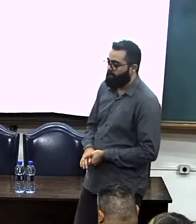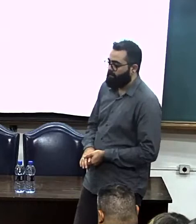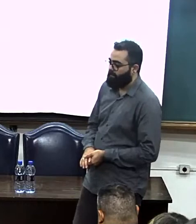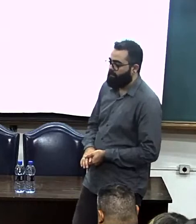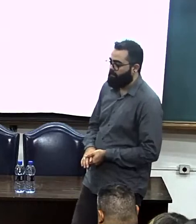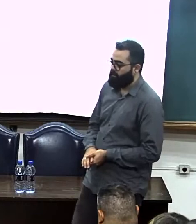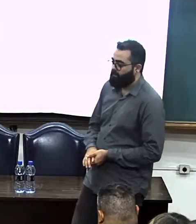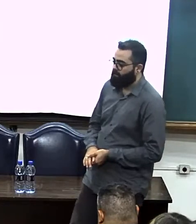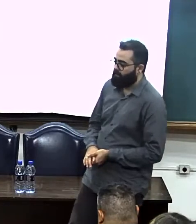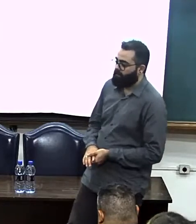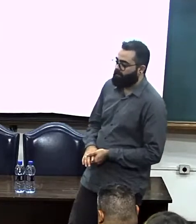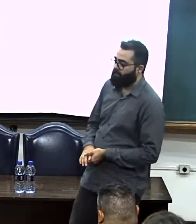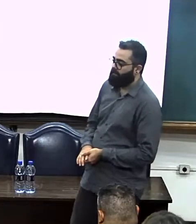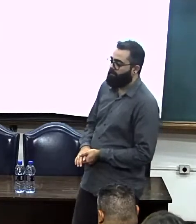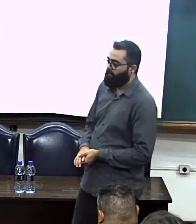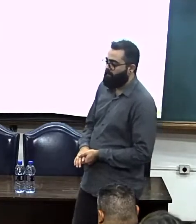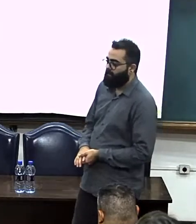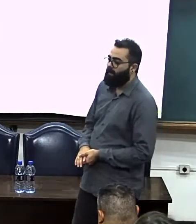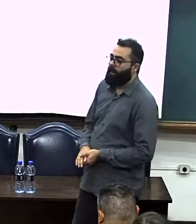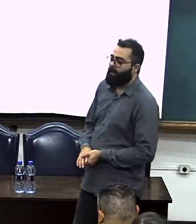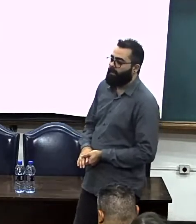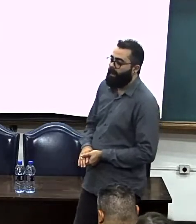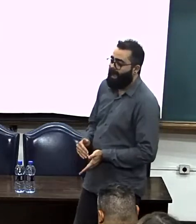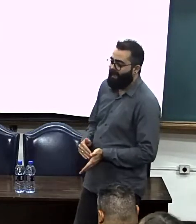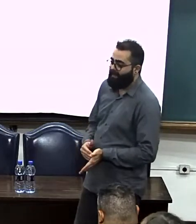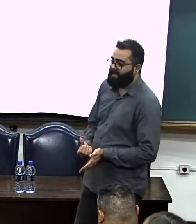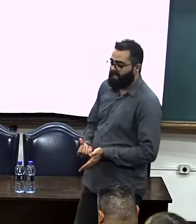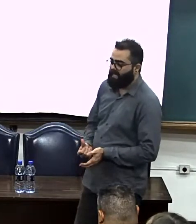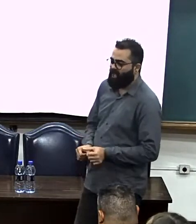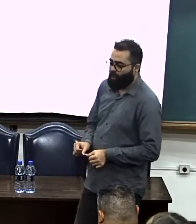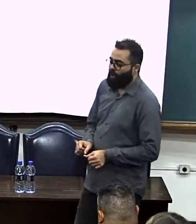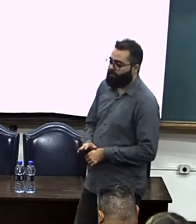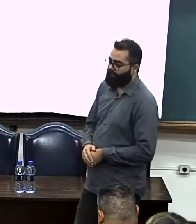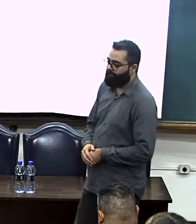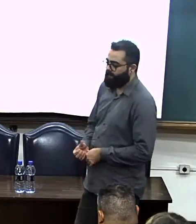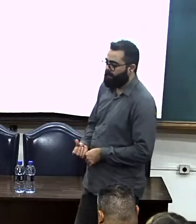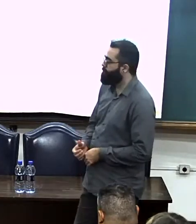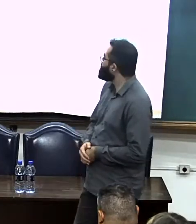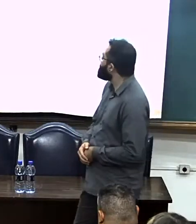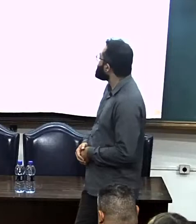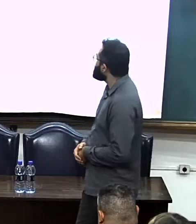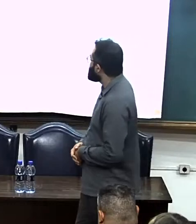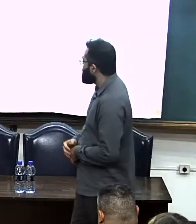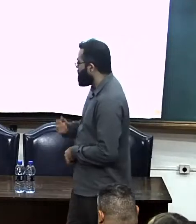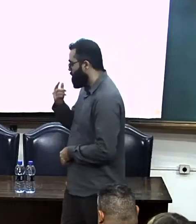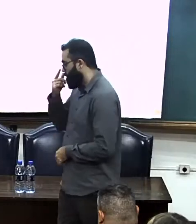gente comparar os padrões de altura de mandíbula nessa